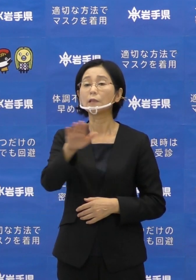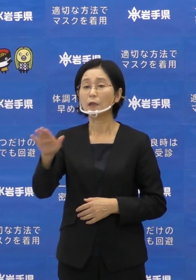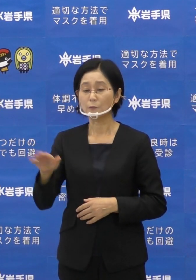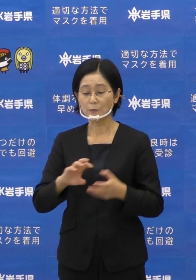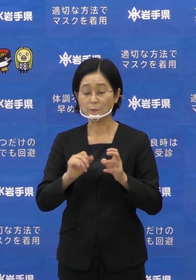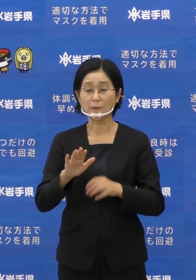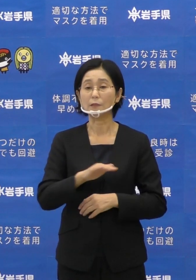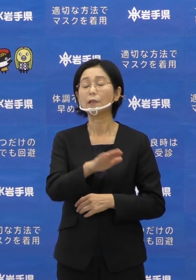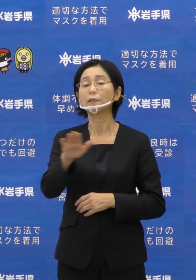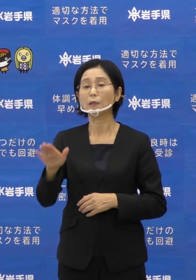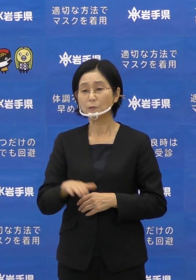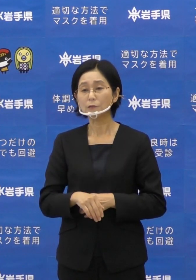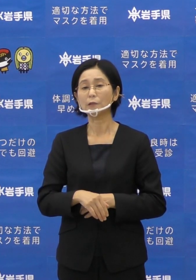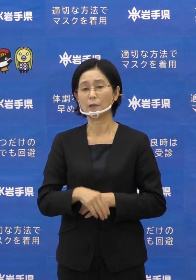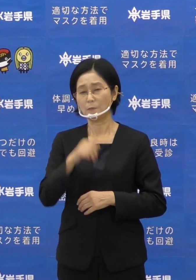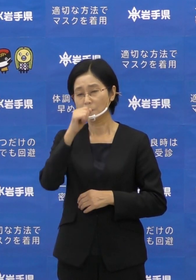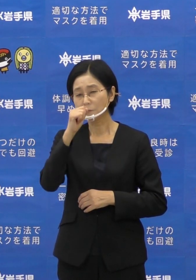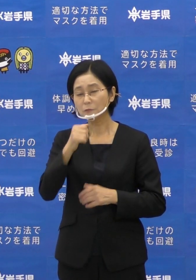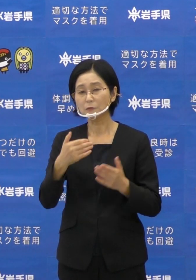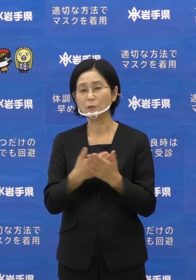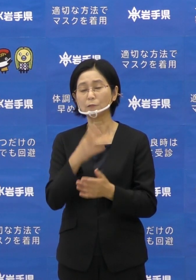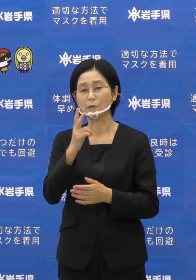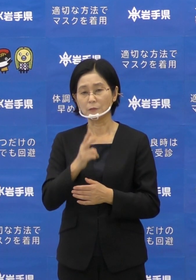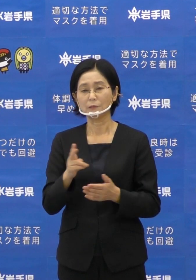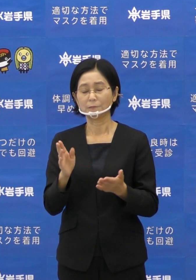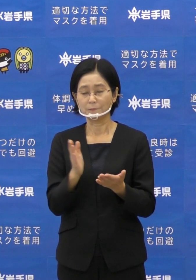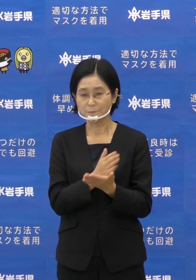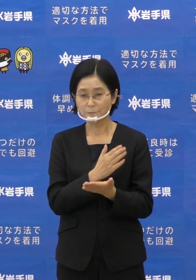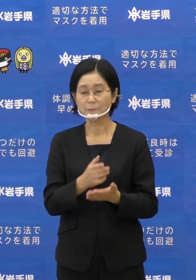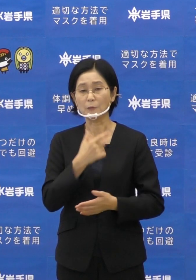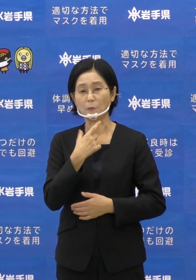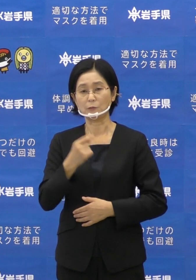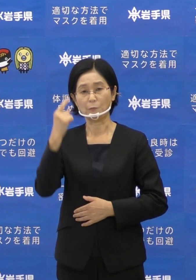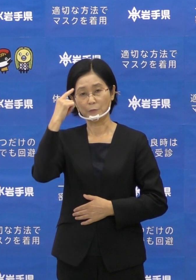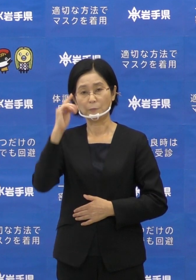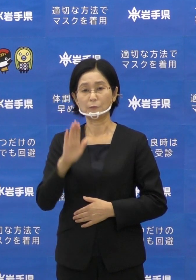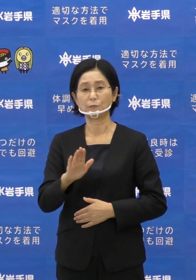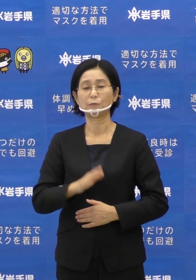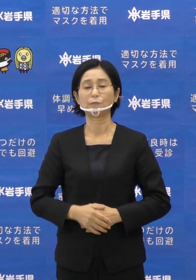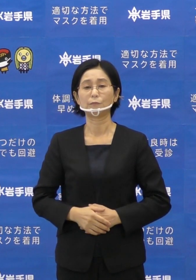適切にやってほしいと思います。 ありがとうございます。